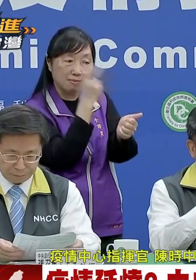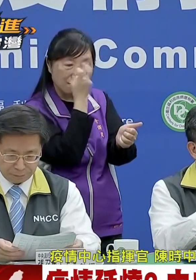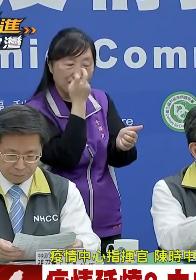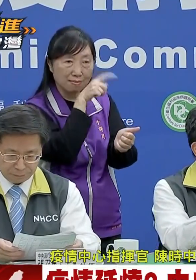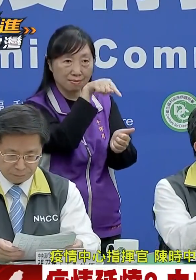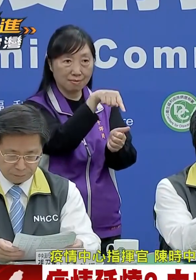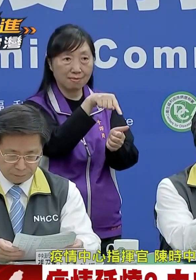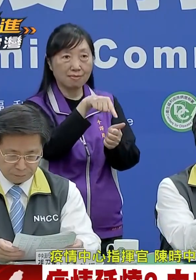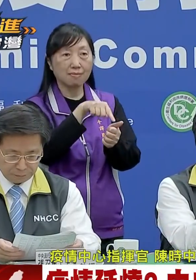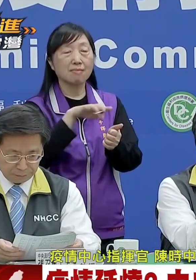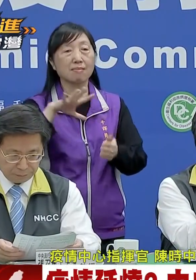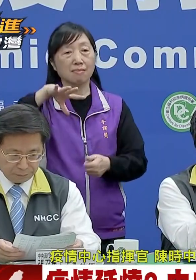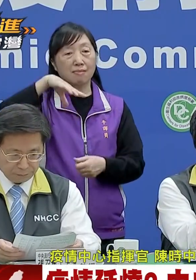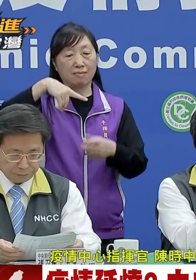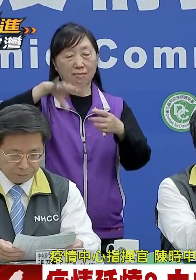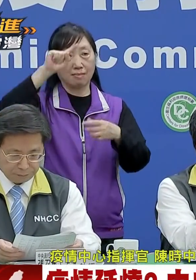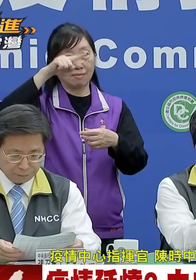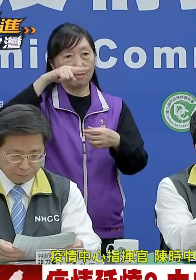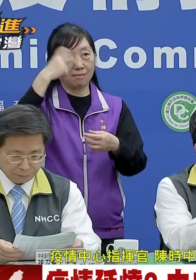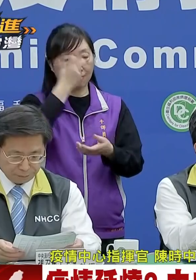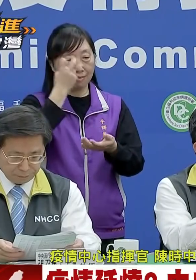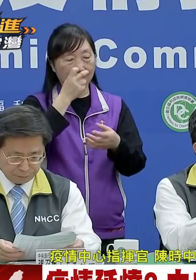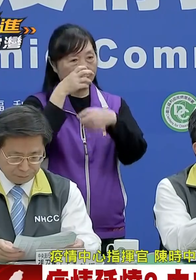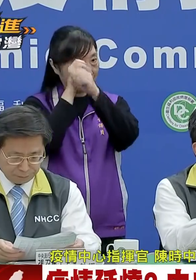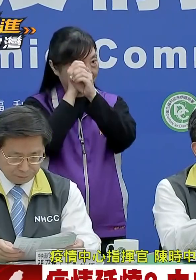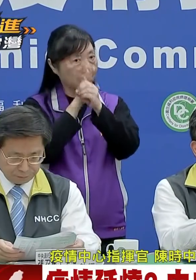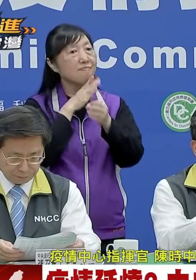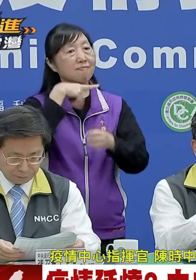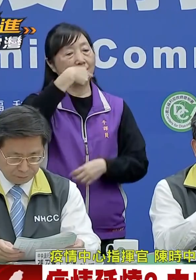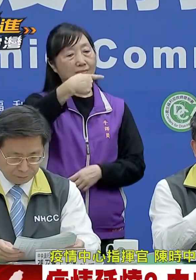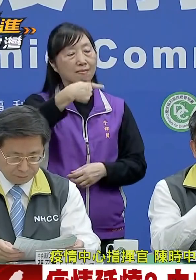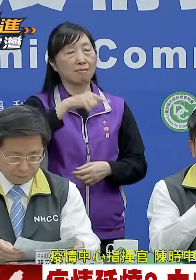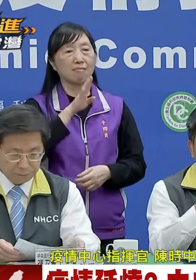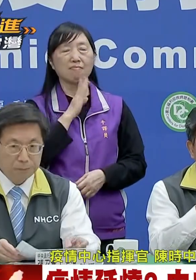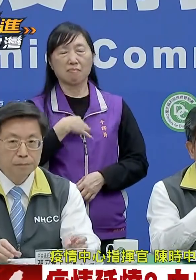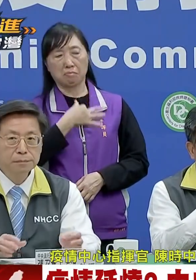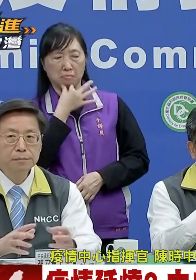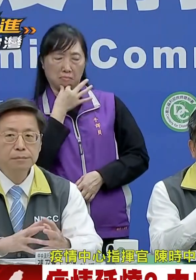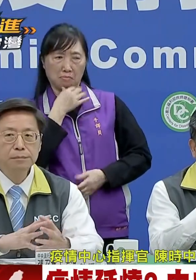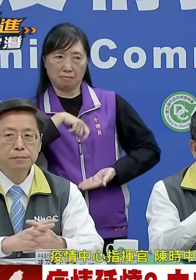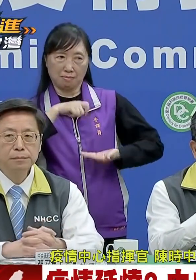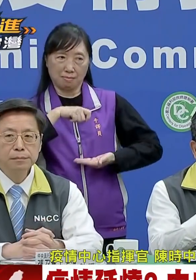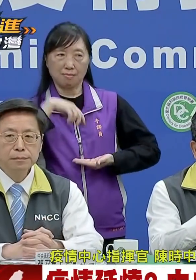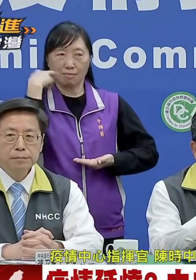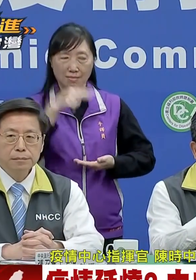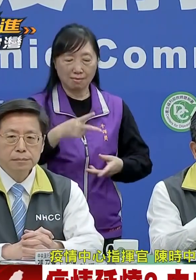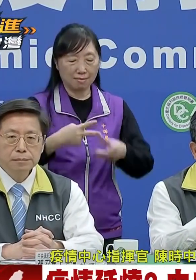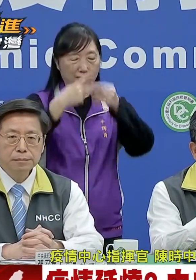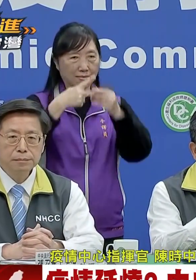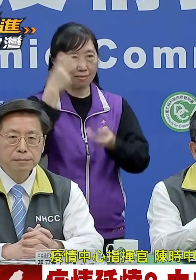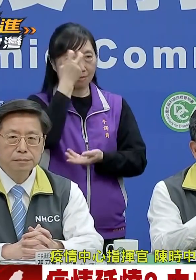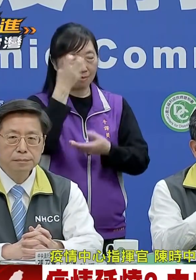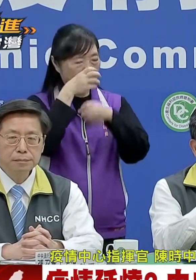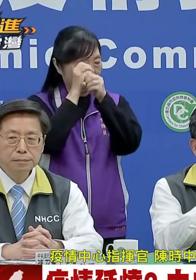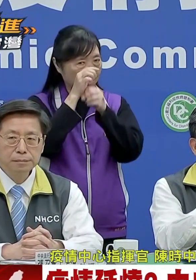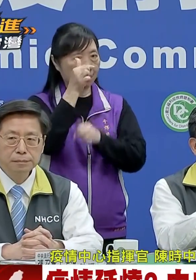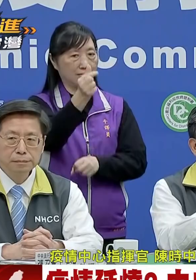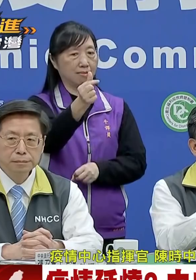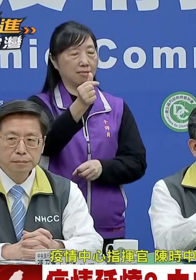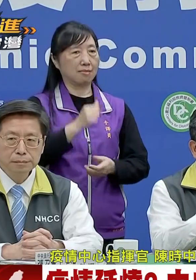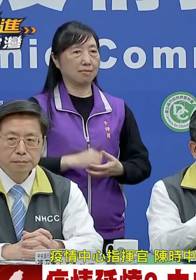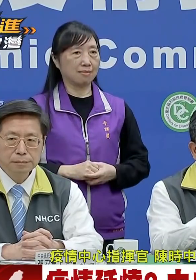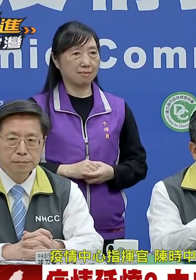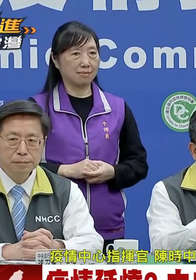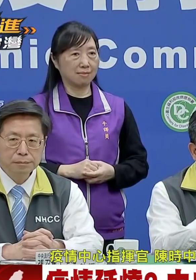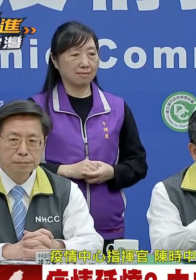好，那第一次采的时候一采是阴，好，但是我们还是不放心，所以做了二采，那二采是阳，